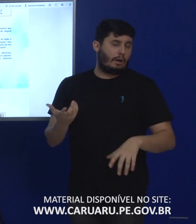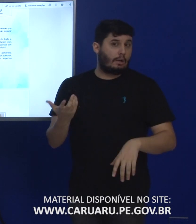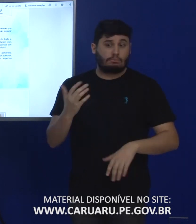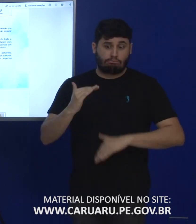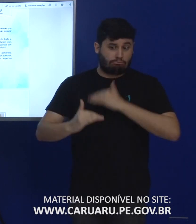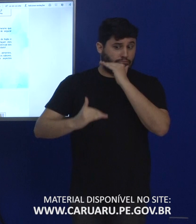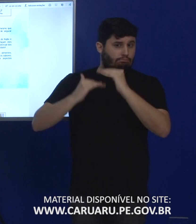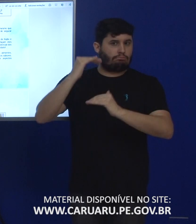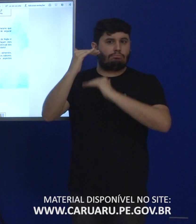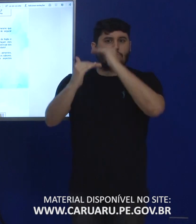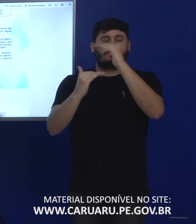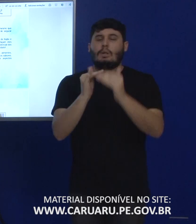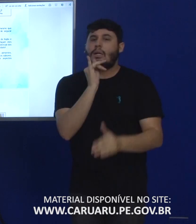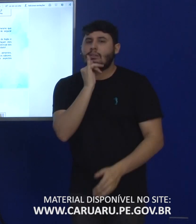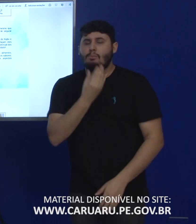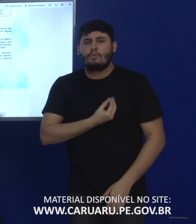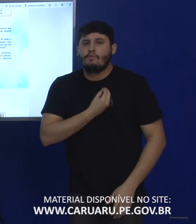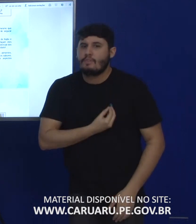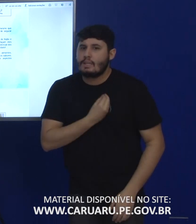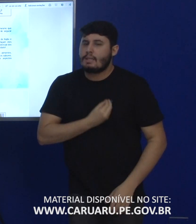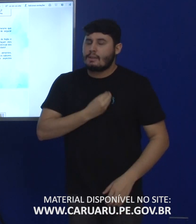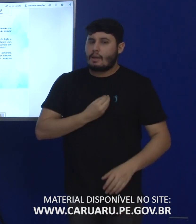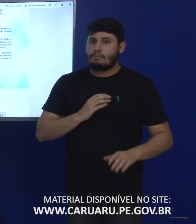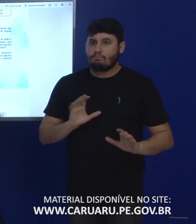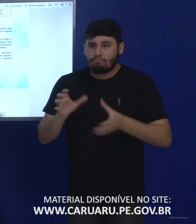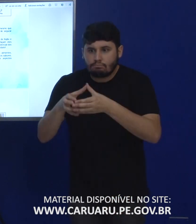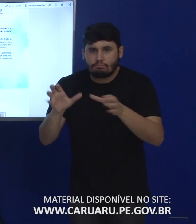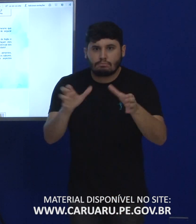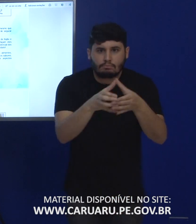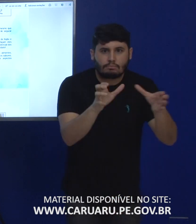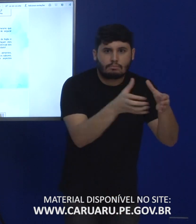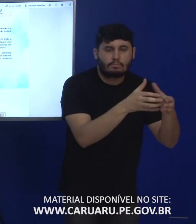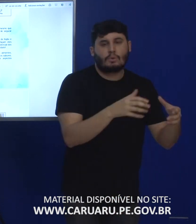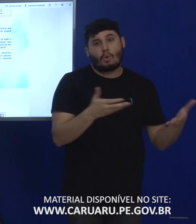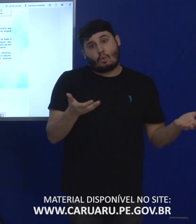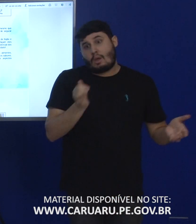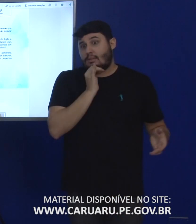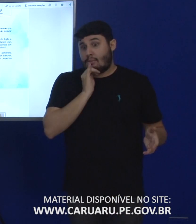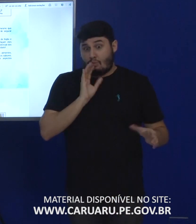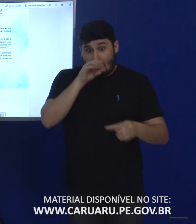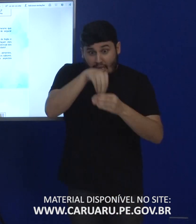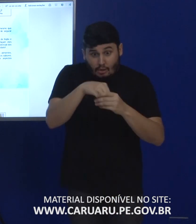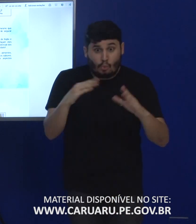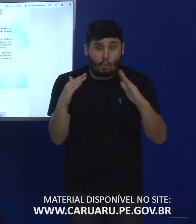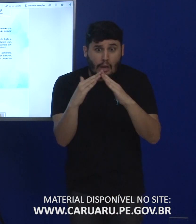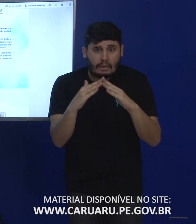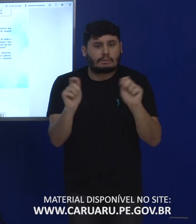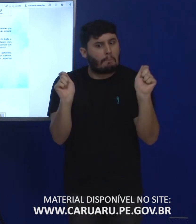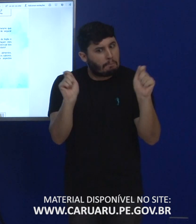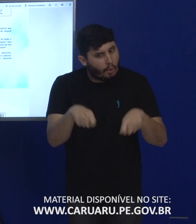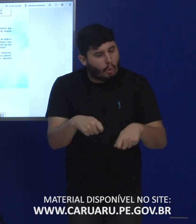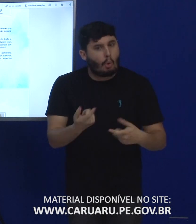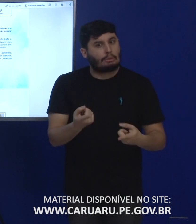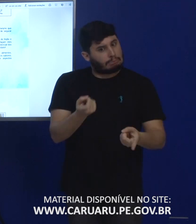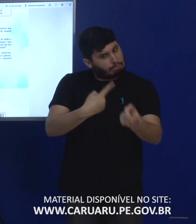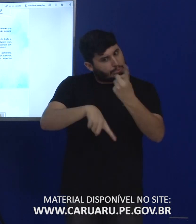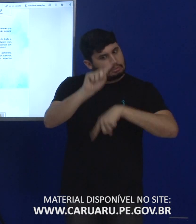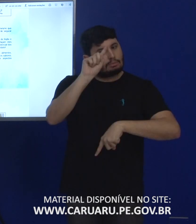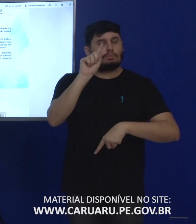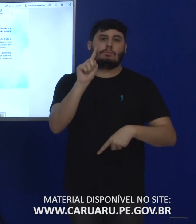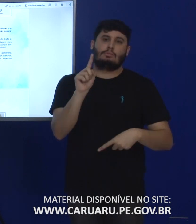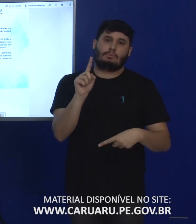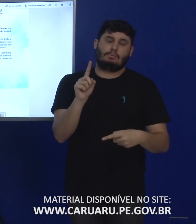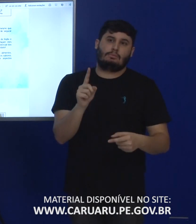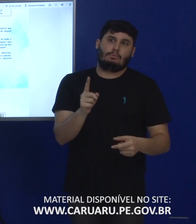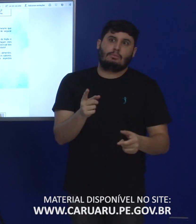um, no seu contexto social e hoje muito mais no seu contexto domiciliar, pode ir muito mais além do que aquilo, muitas